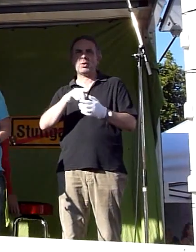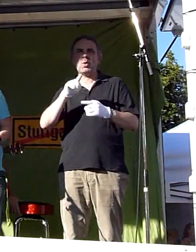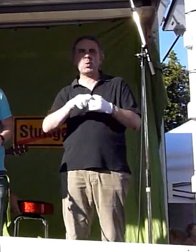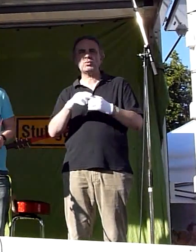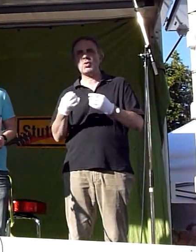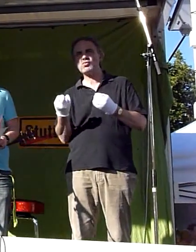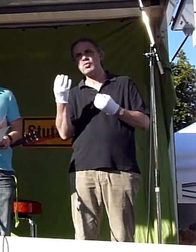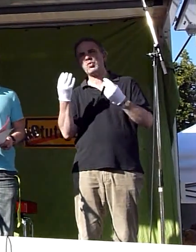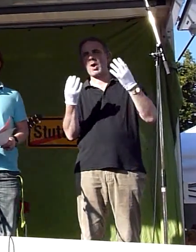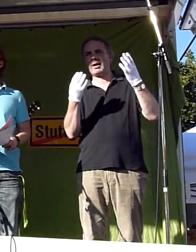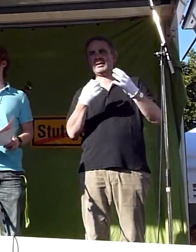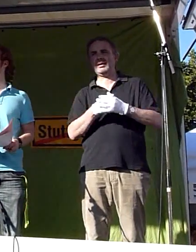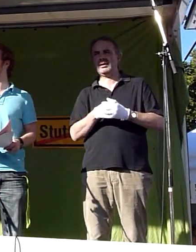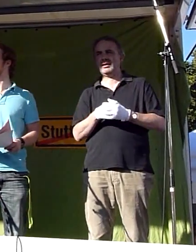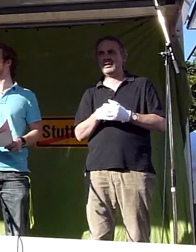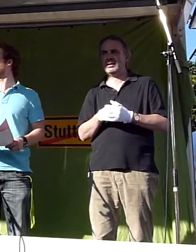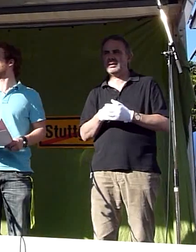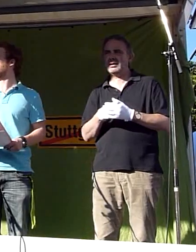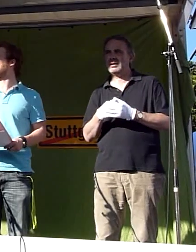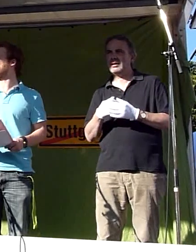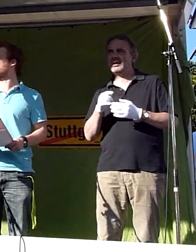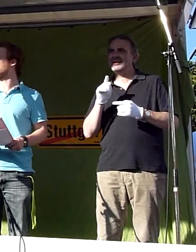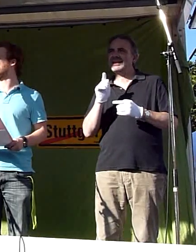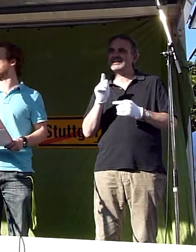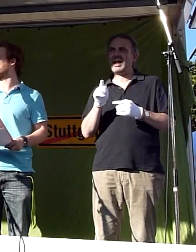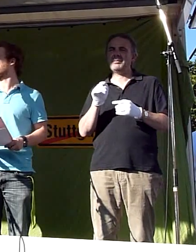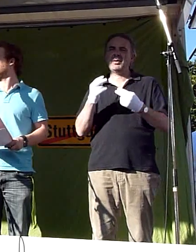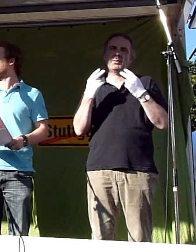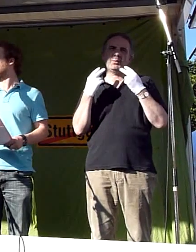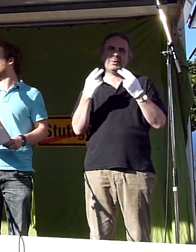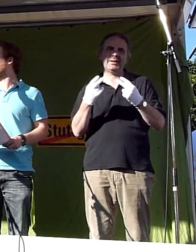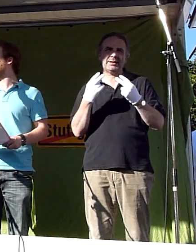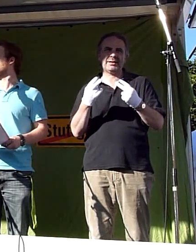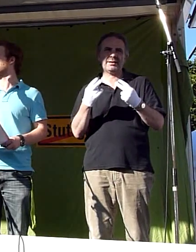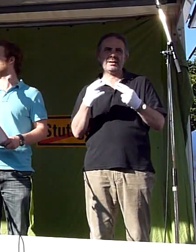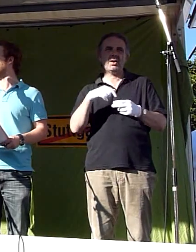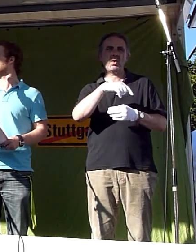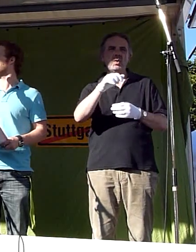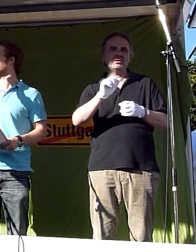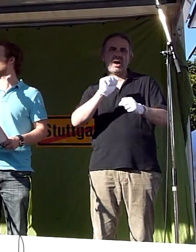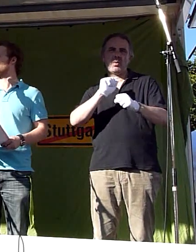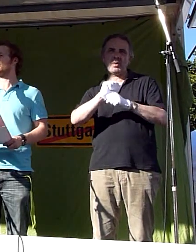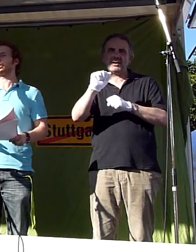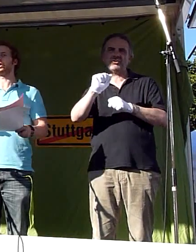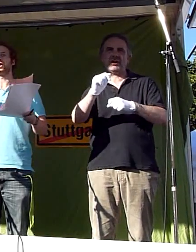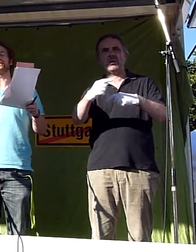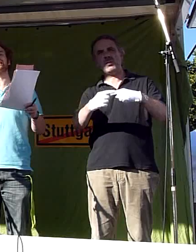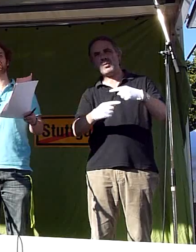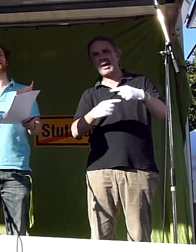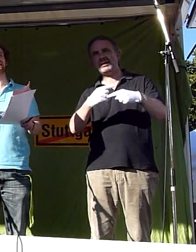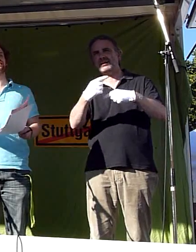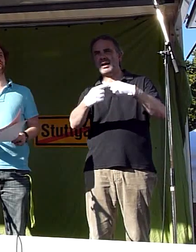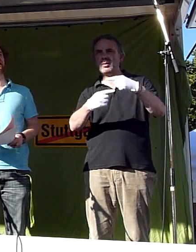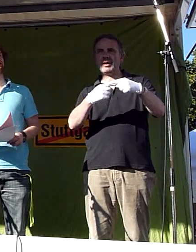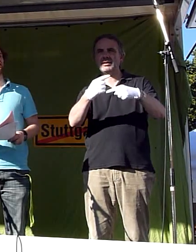haben. Und liebe Freundinnen und Freunde, deswegen ist es so wichtig, dass unser Widerstand weitergeht. Und er geht